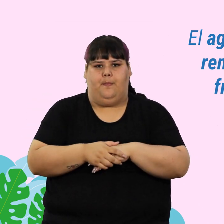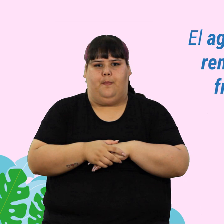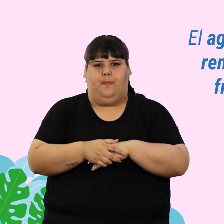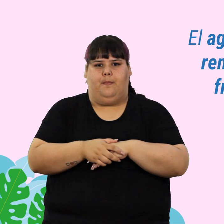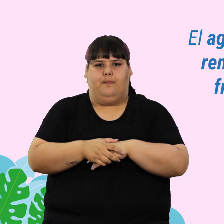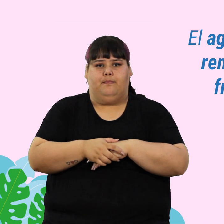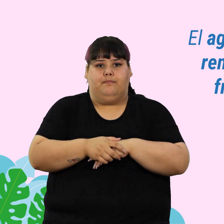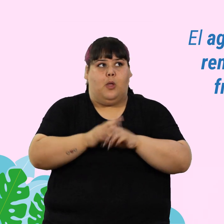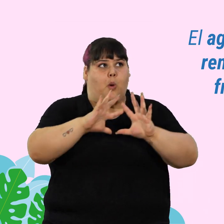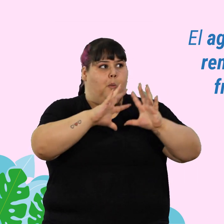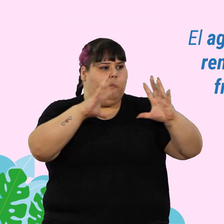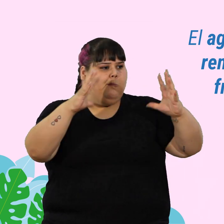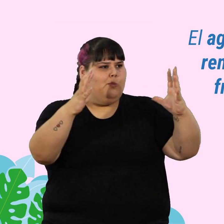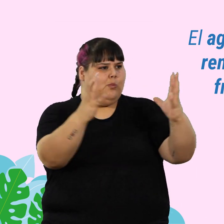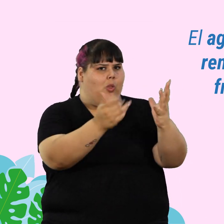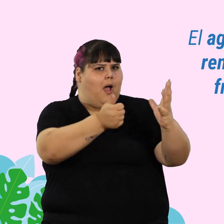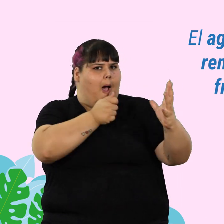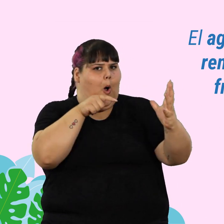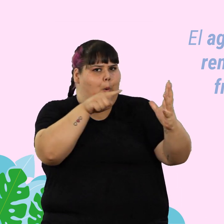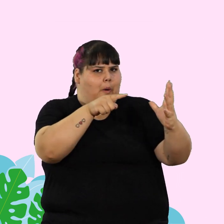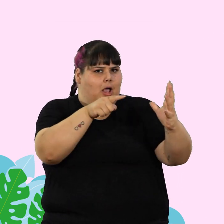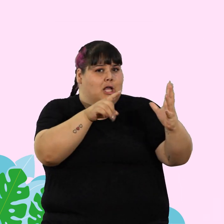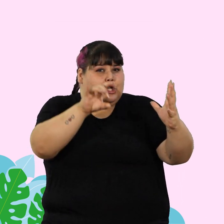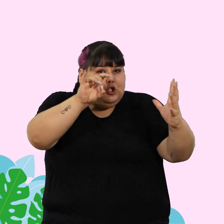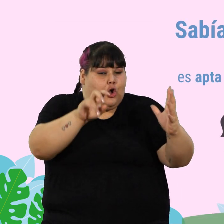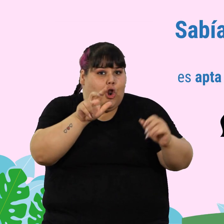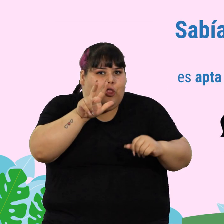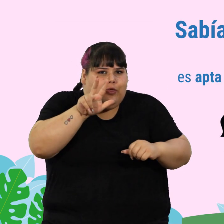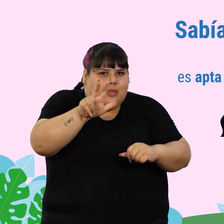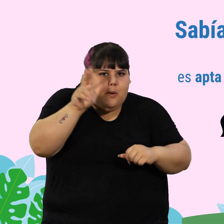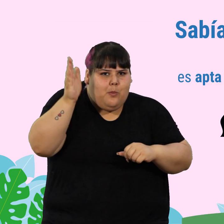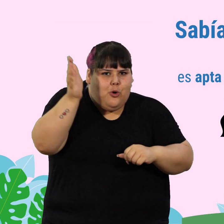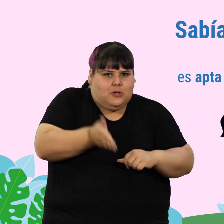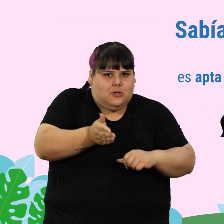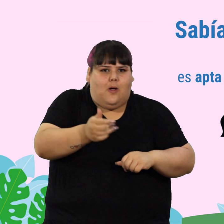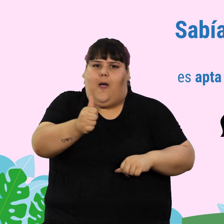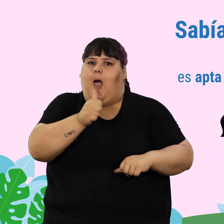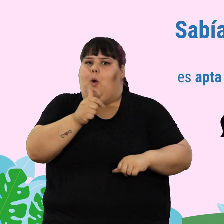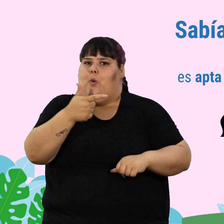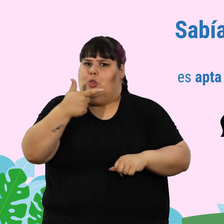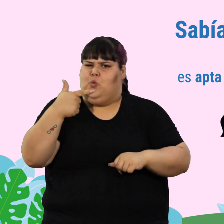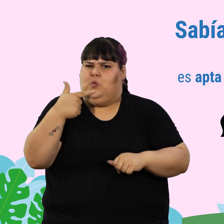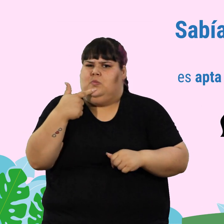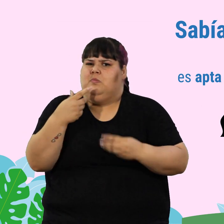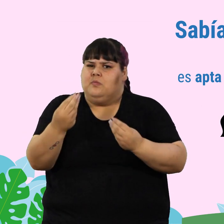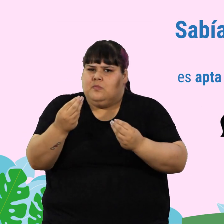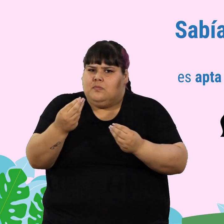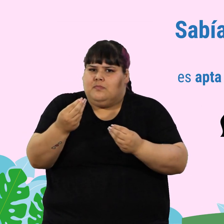De toda el agua presente en el mundo, solo el 3% del agua es dulce, es decir,